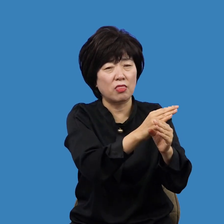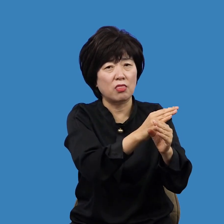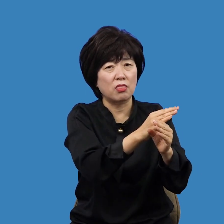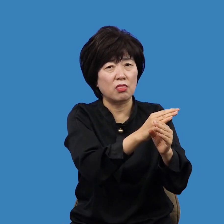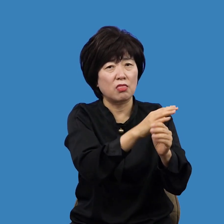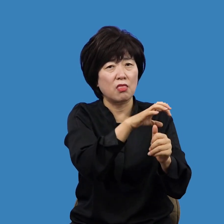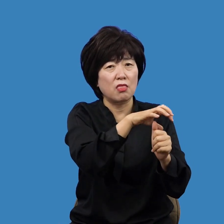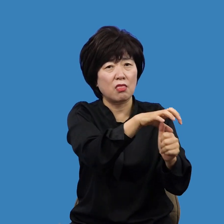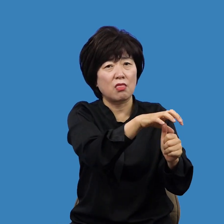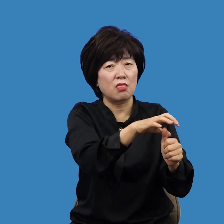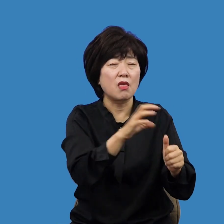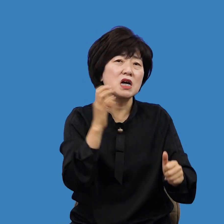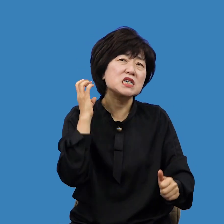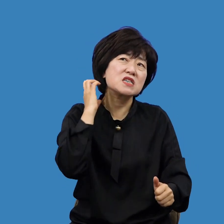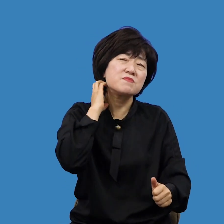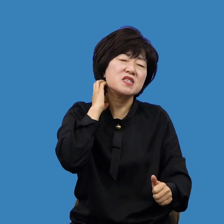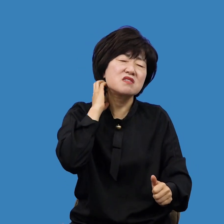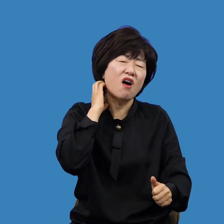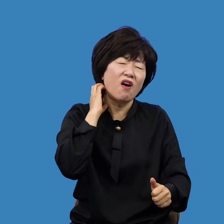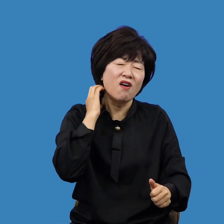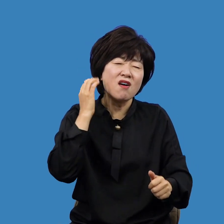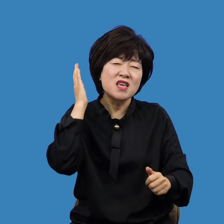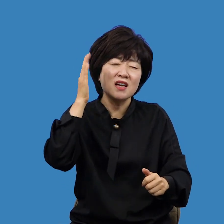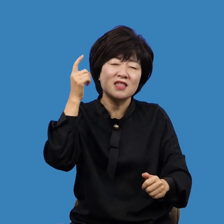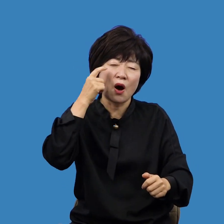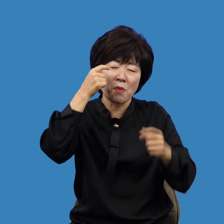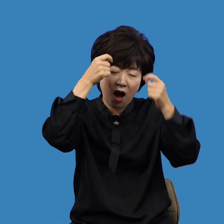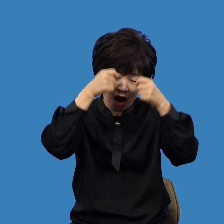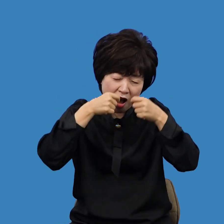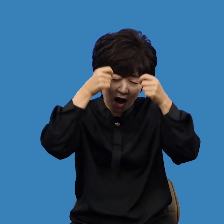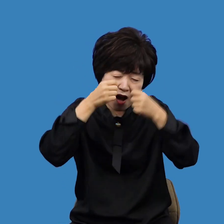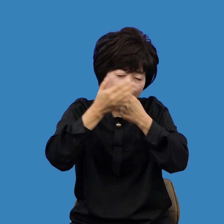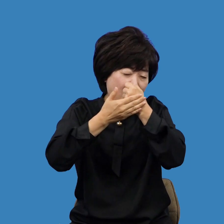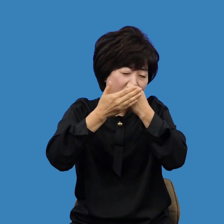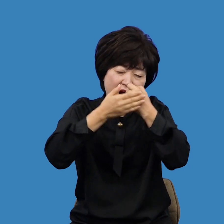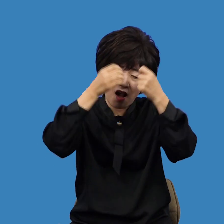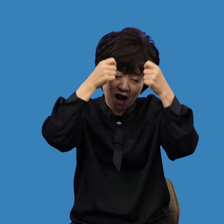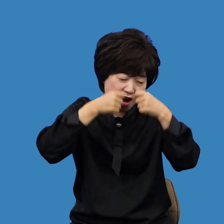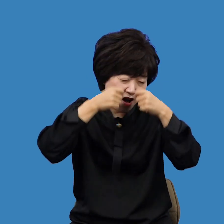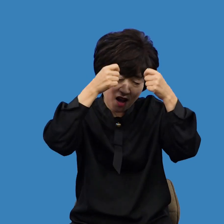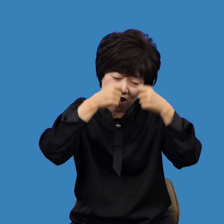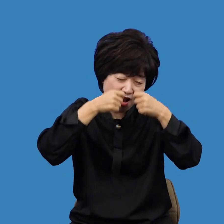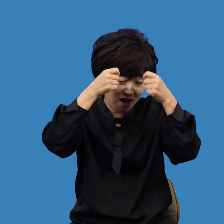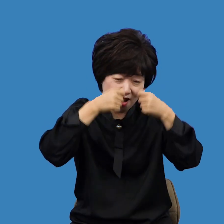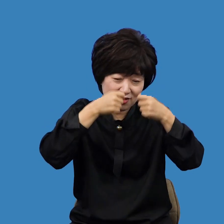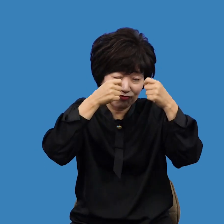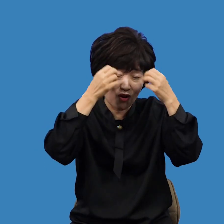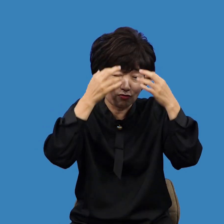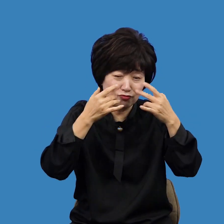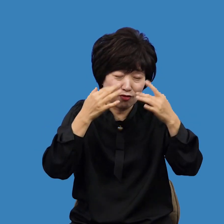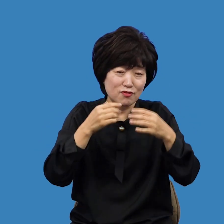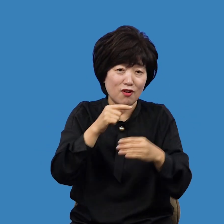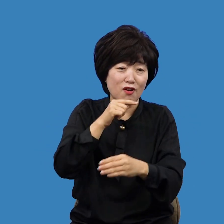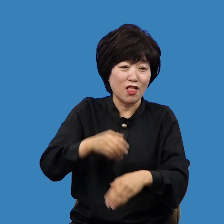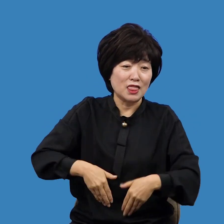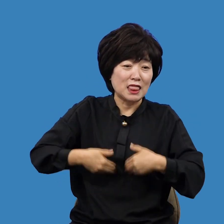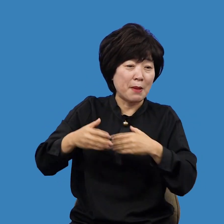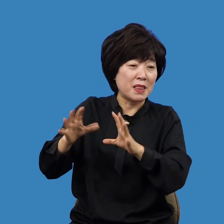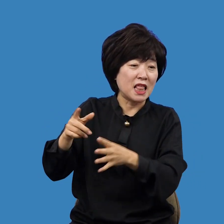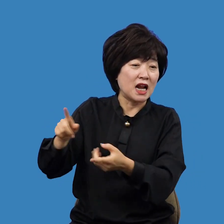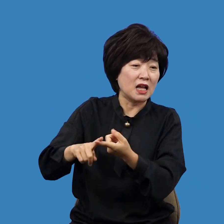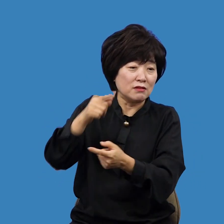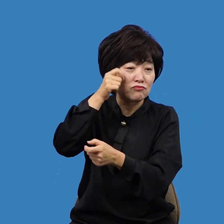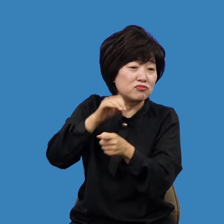김일성 수령동지 그럼 막 울면서 이 수령동지의 은총을 누리고 있지 못하는 남조선 막 불쌍히 여겨. 이런 거 보면 여러분